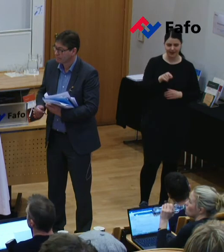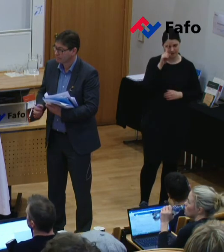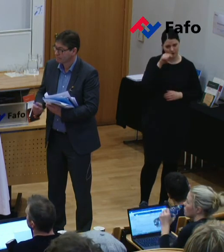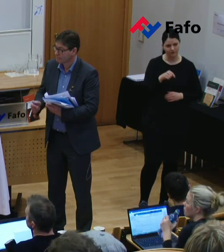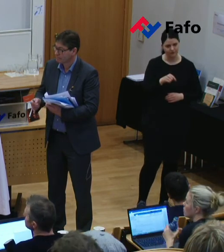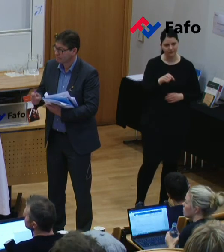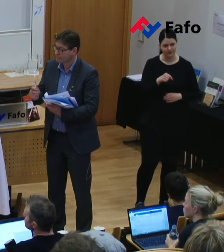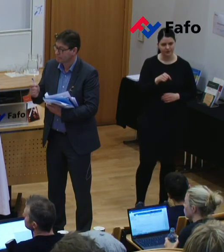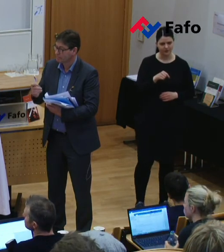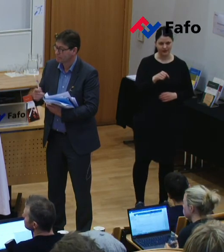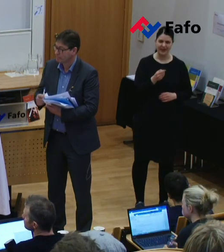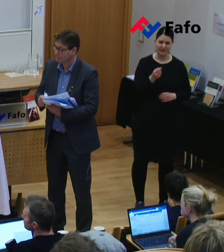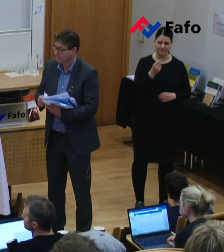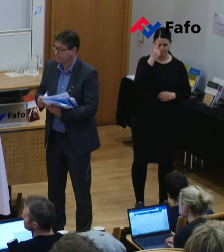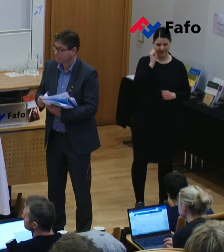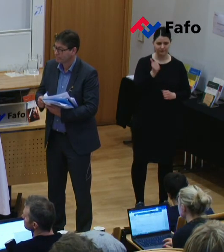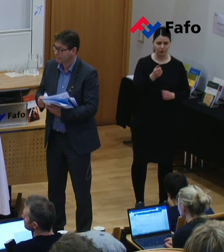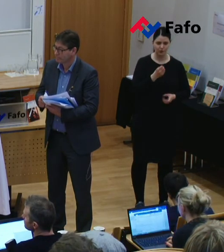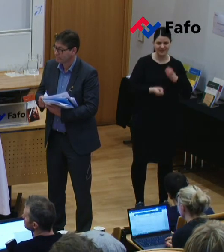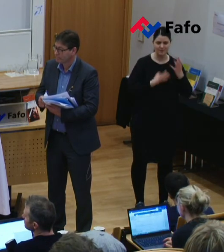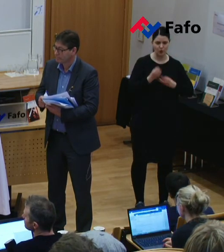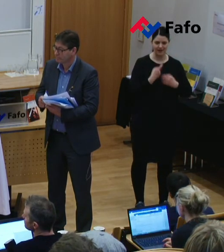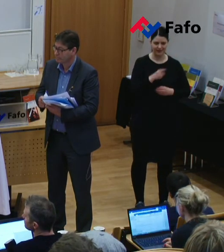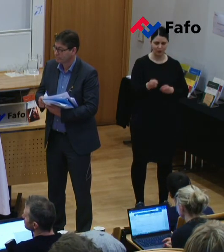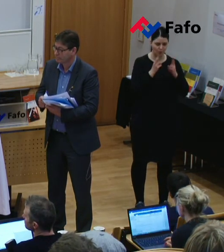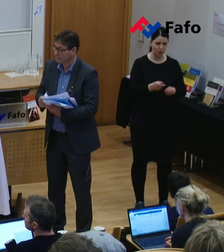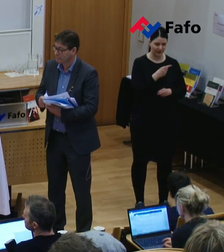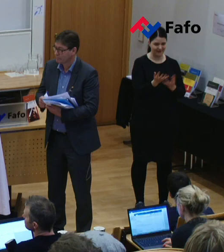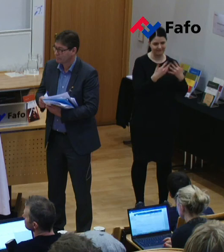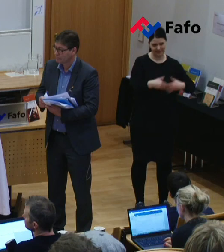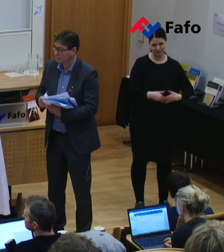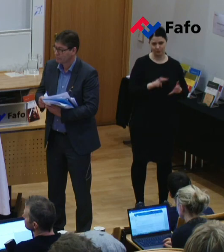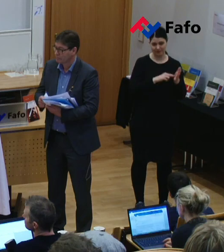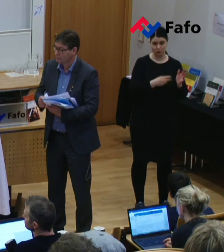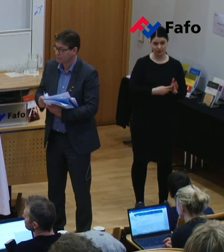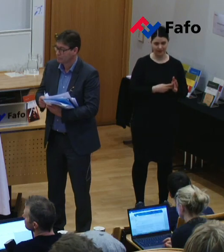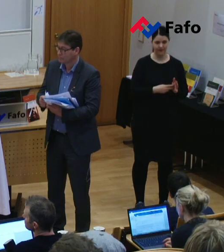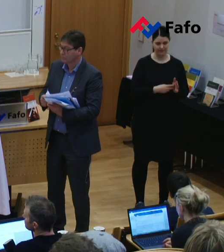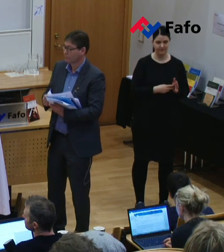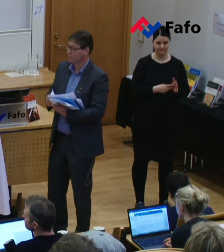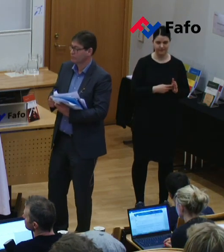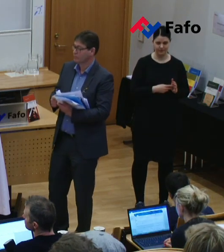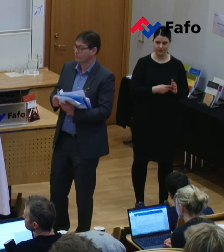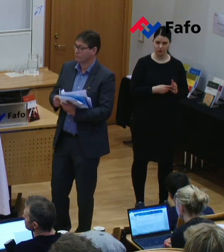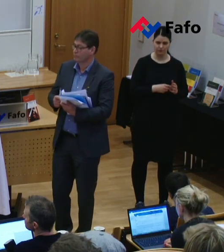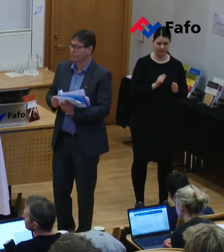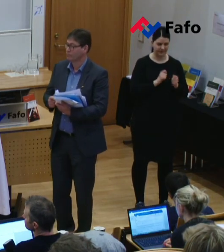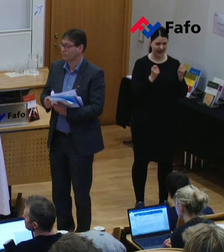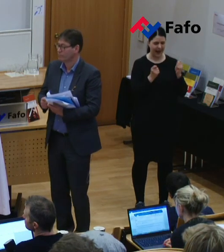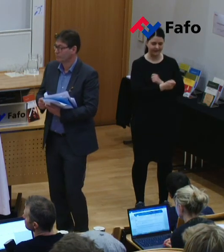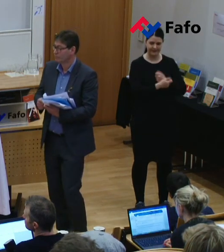kan i hvert fall er ment for å stimulere til å ta i bruk de virksomme metodene, sånn at man får dreie av